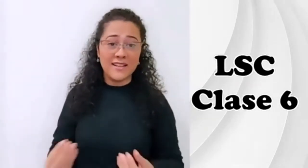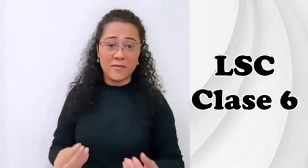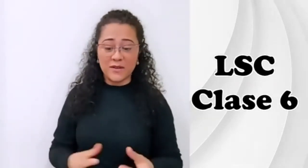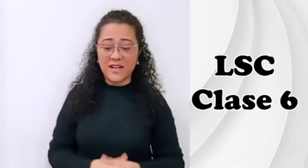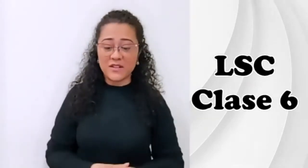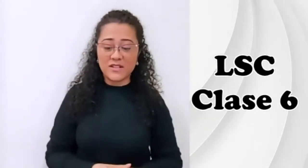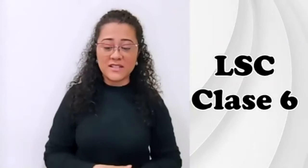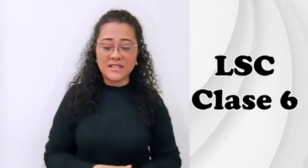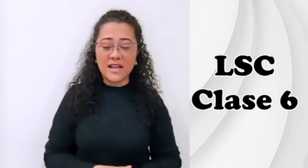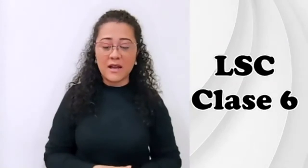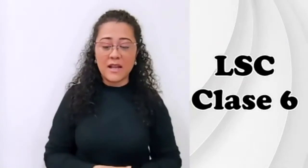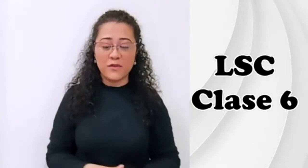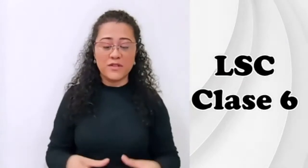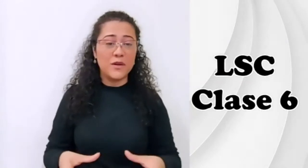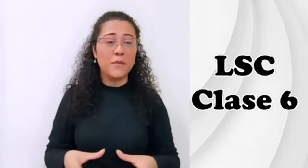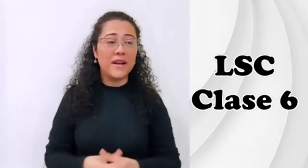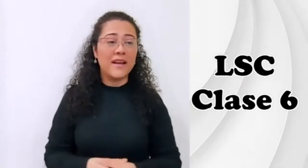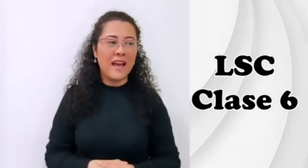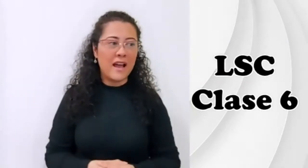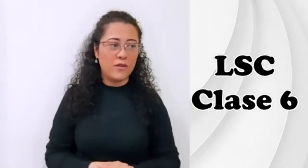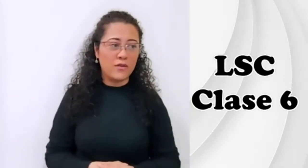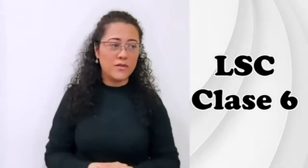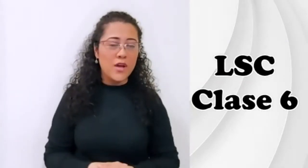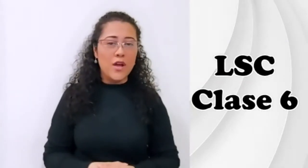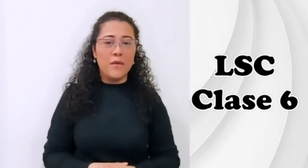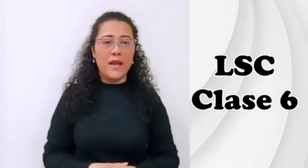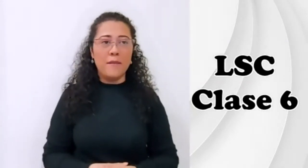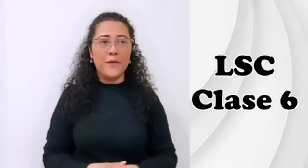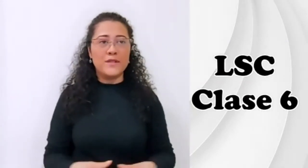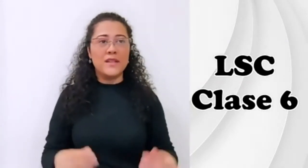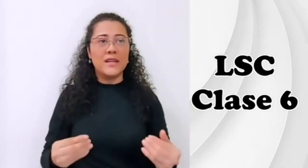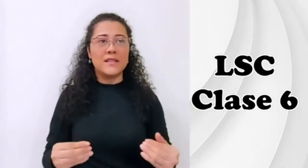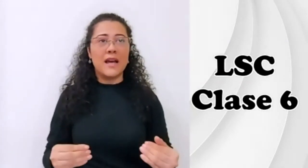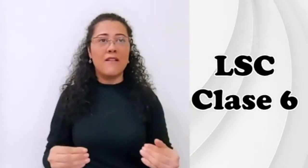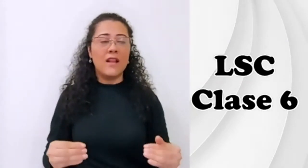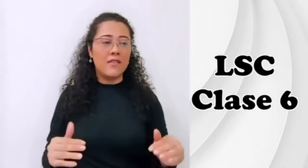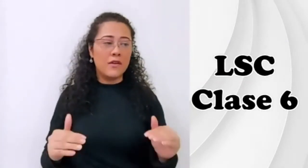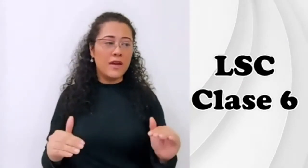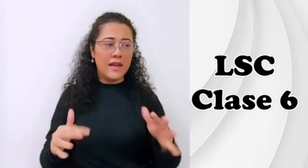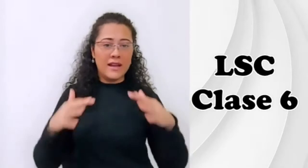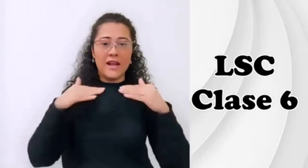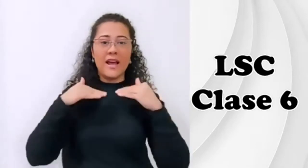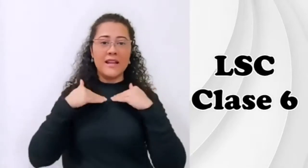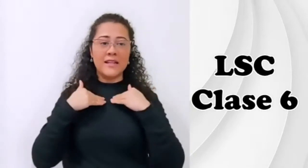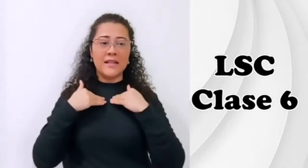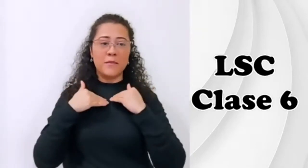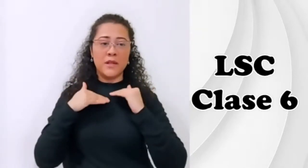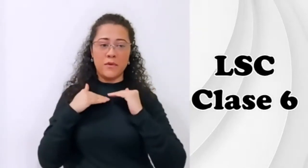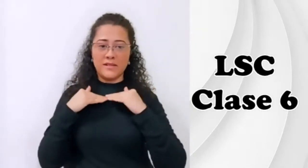mejor las cosas es la posición para diálogos. Por ejemplo, si está hablando en general, el intérprete puede